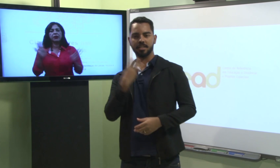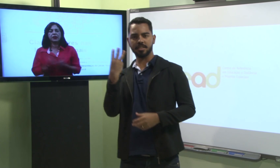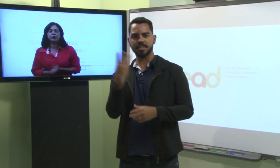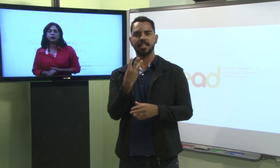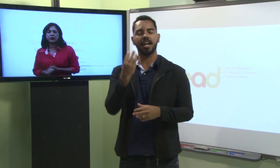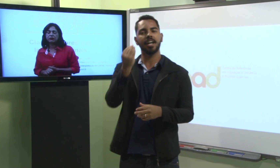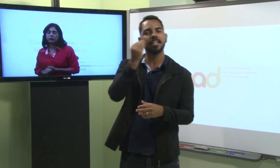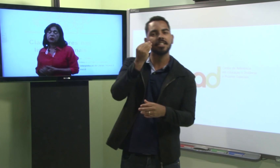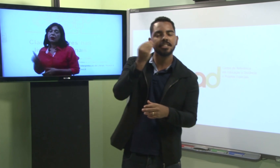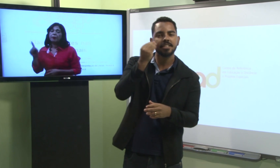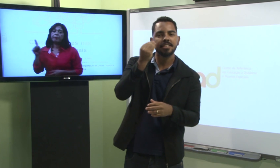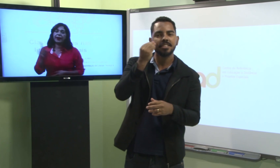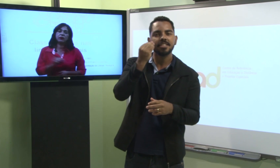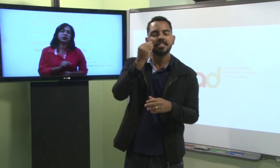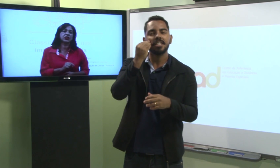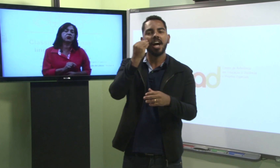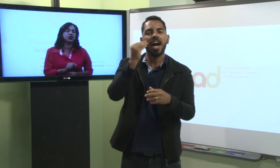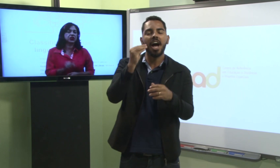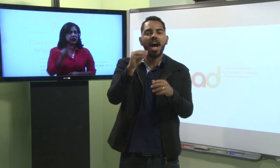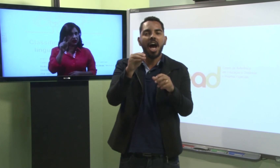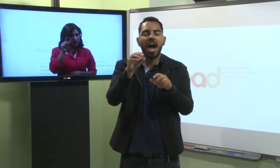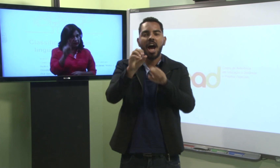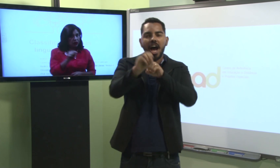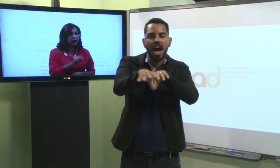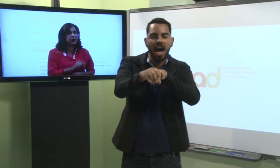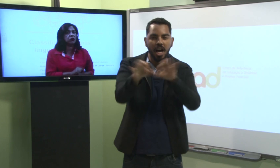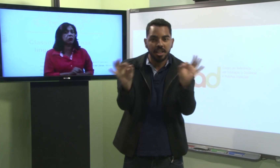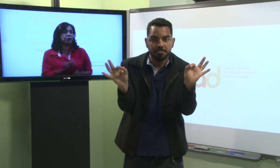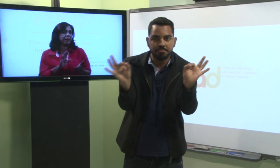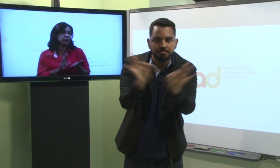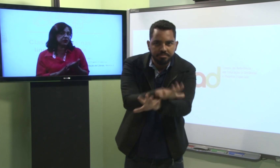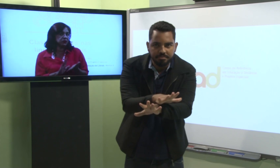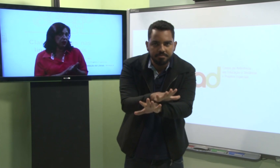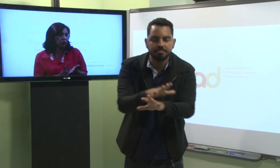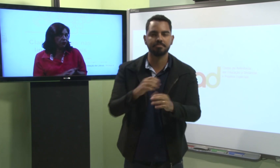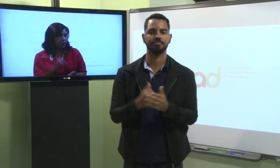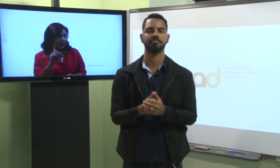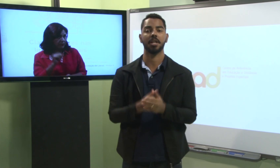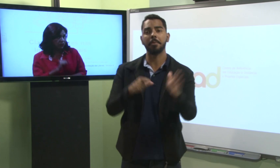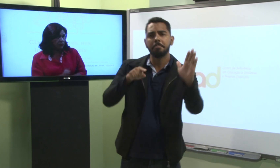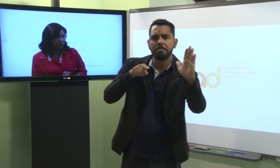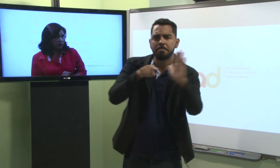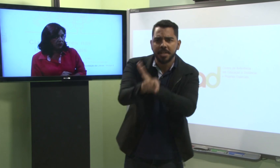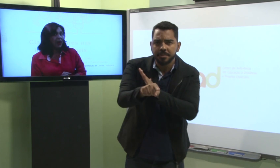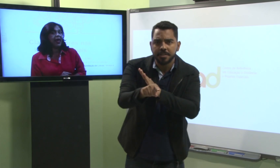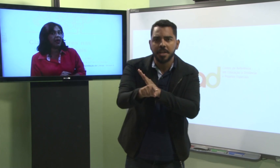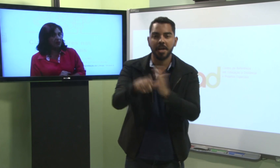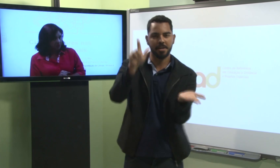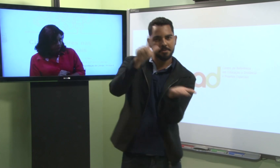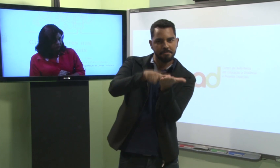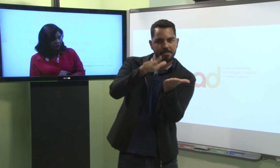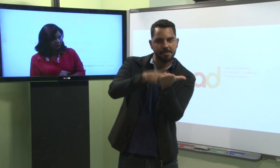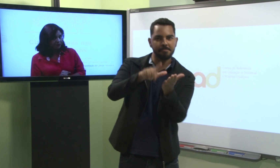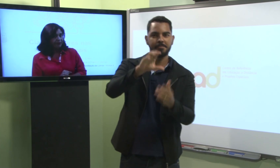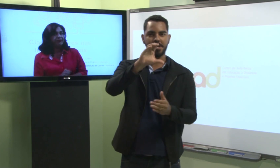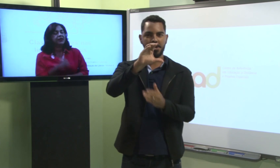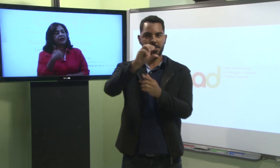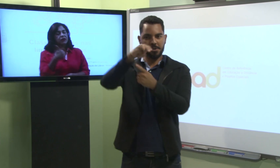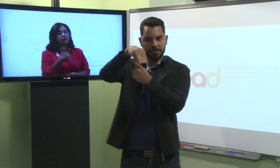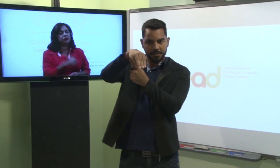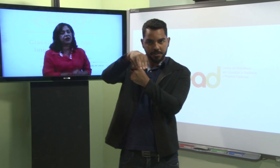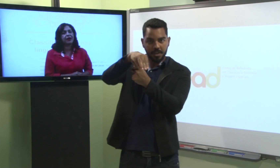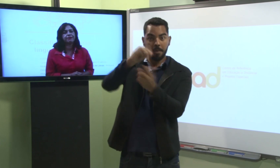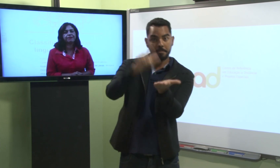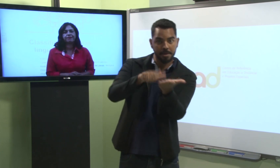melhor maneira possível. Perguntinha do dia, estão aí com o papelzinho da configuração de mãos, em mãos?